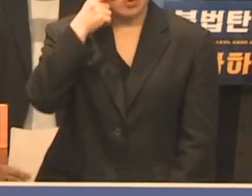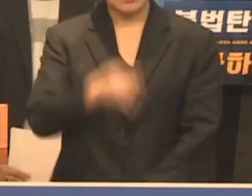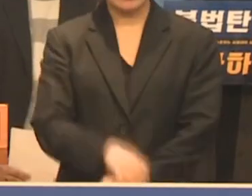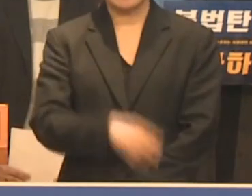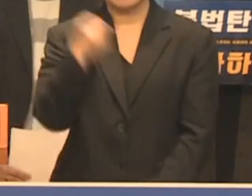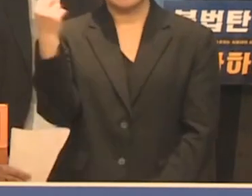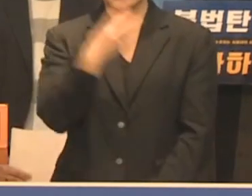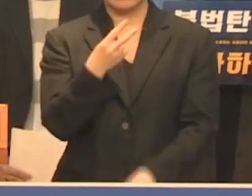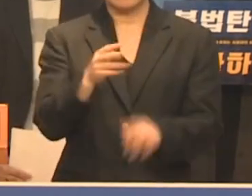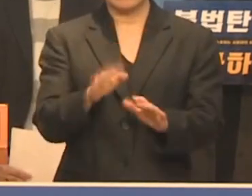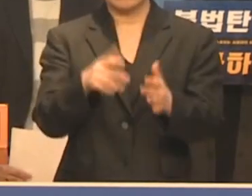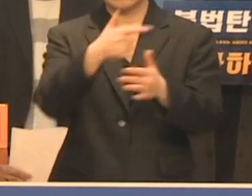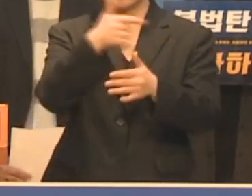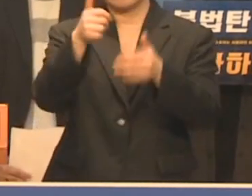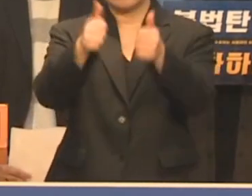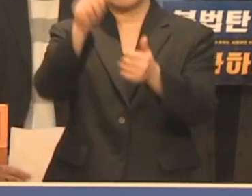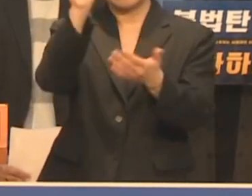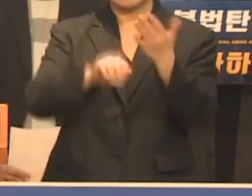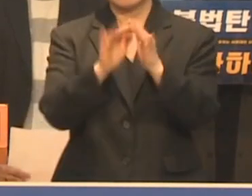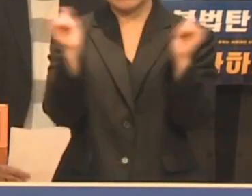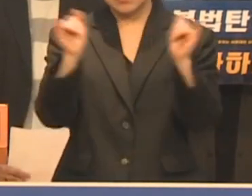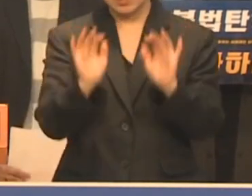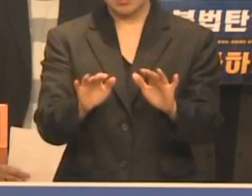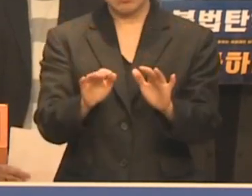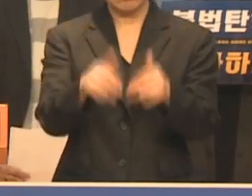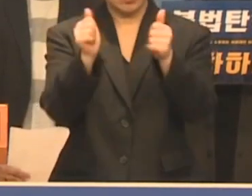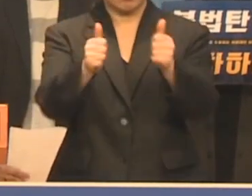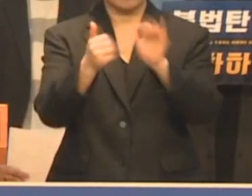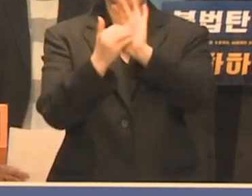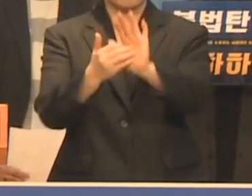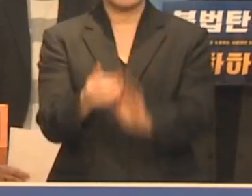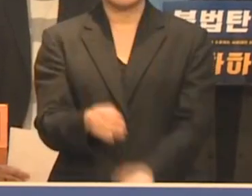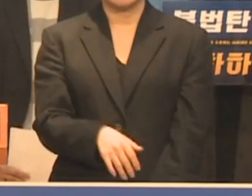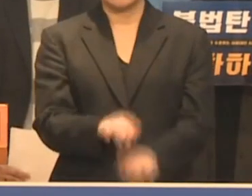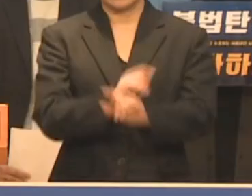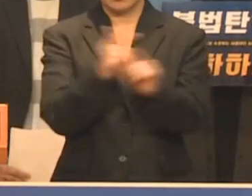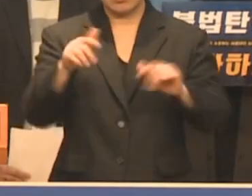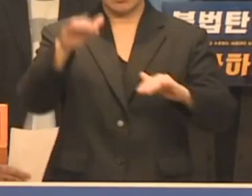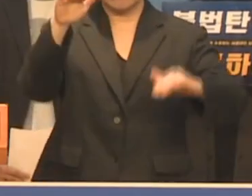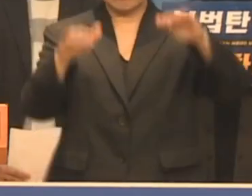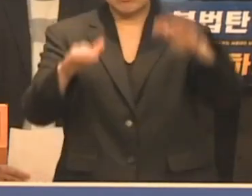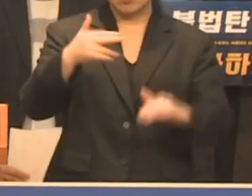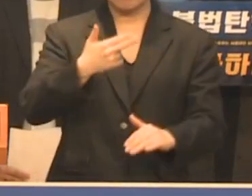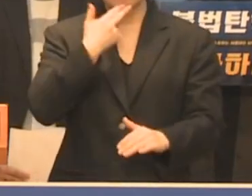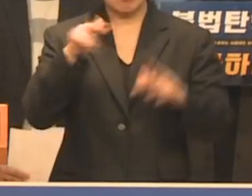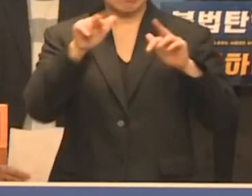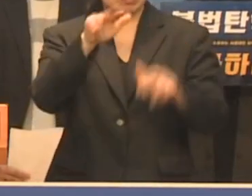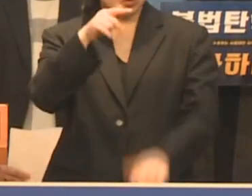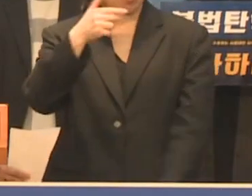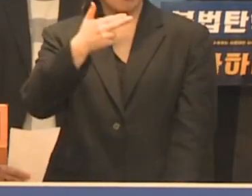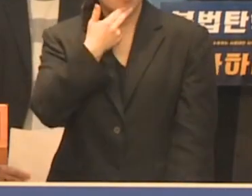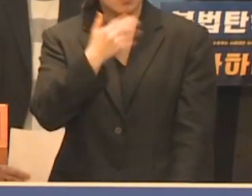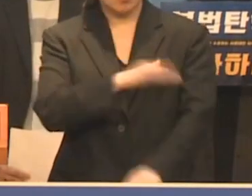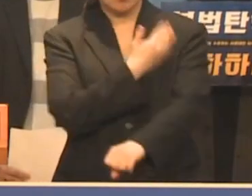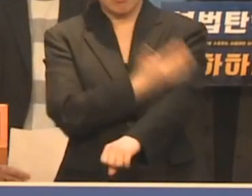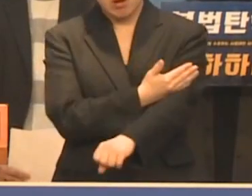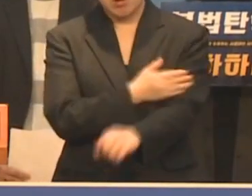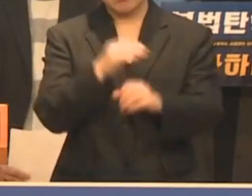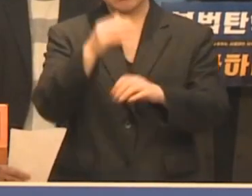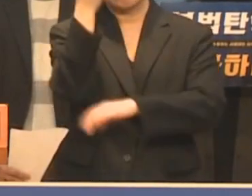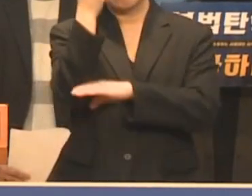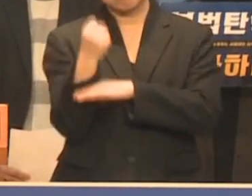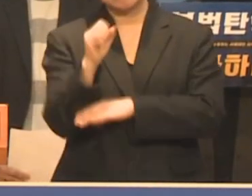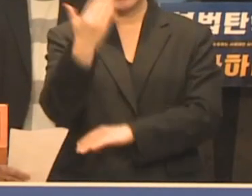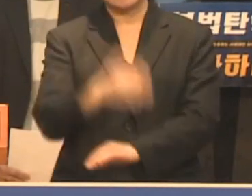하거나 민일숙 대법관은 재판 자체를 거부했습니다. 이렇듯 균형과 견제가 이루어지지 않으면 권력은 반드시